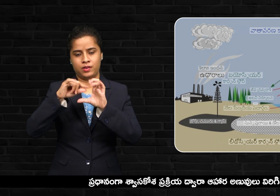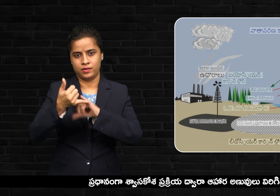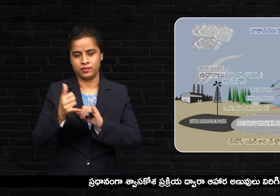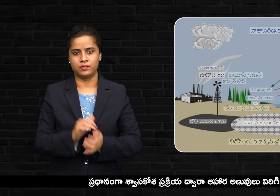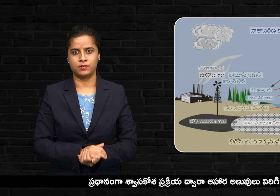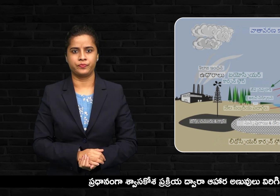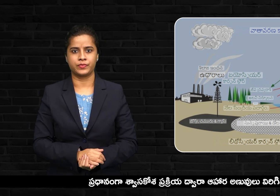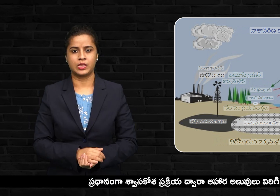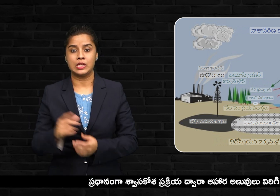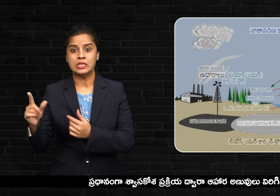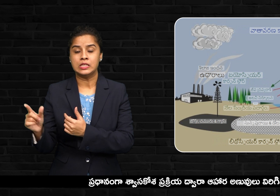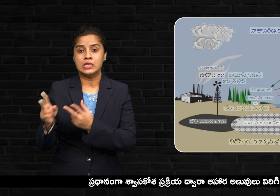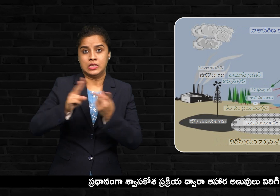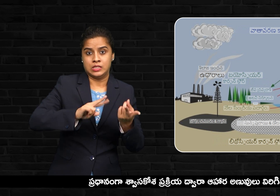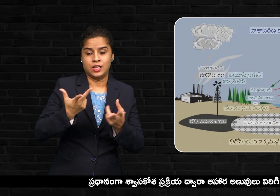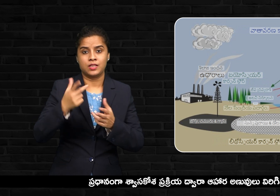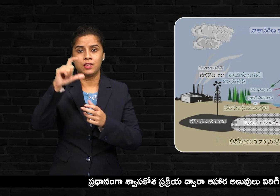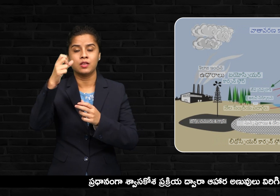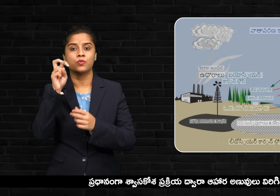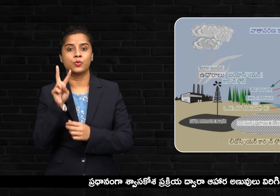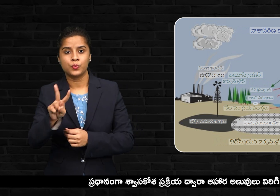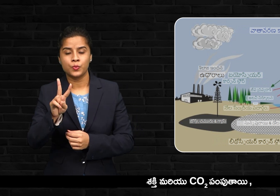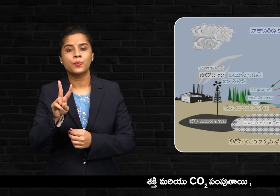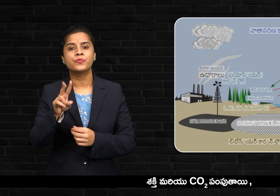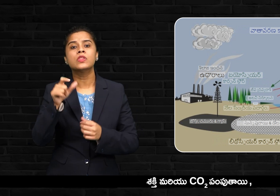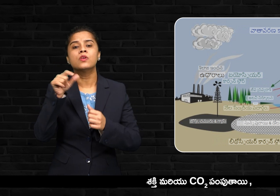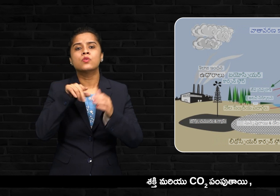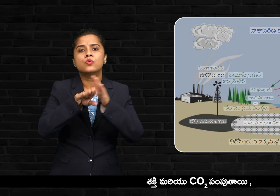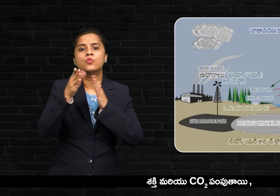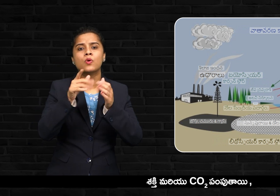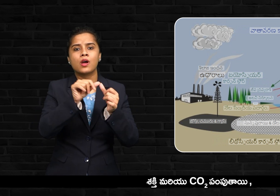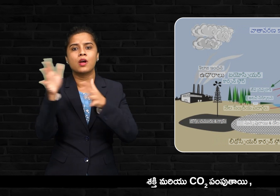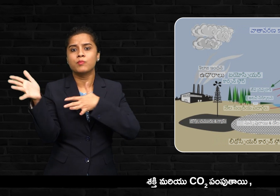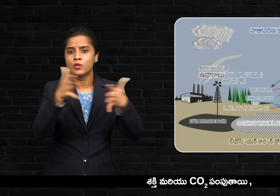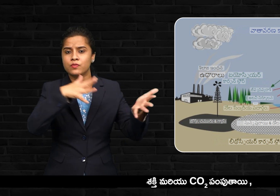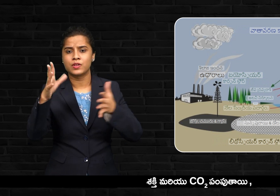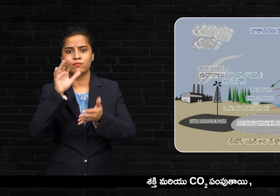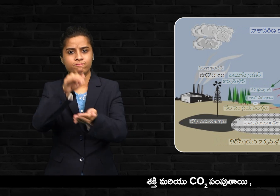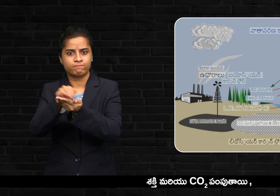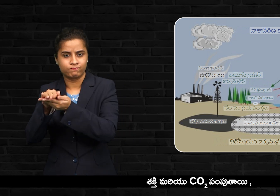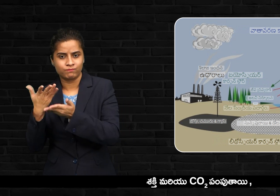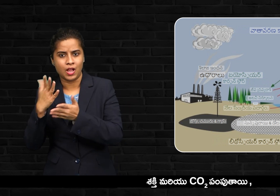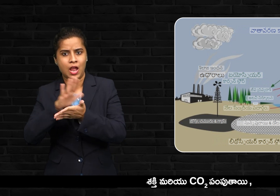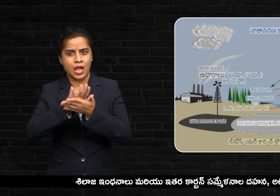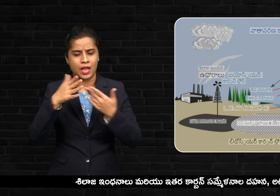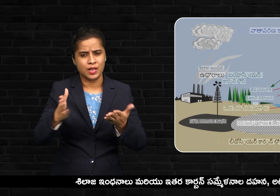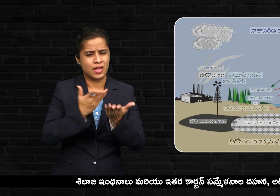ద్వారా ఆహార అణువులు విరిగిపోతాయి, శక్తి మరియు CO2 పంపుతాయి. శిలాజ